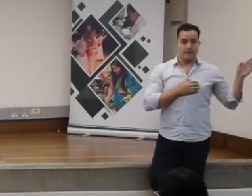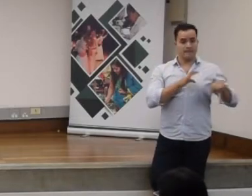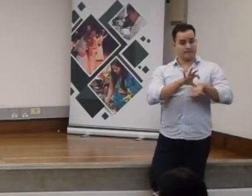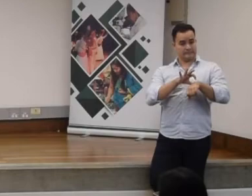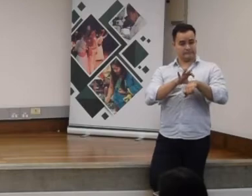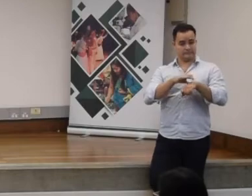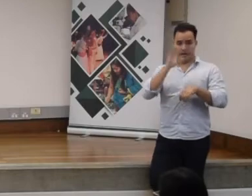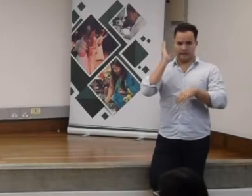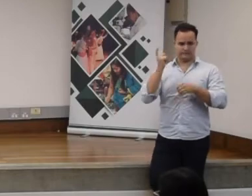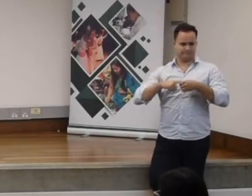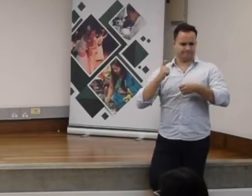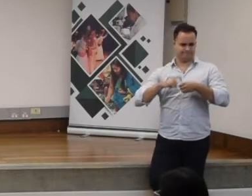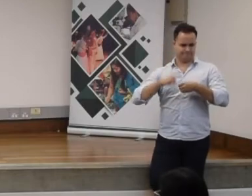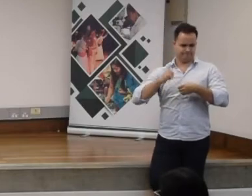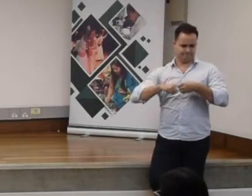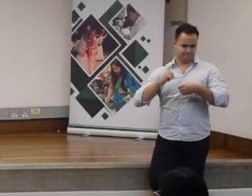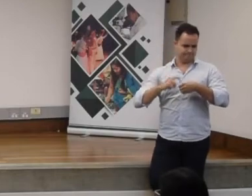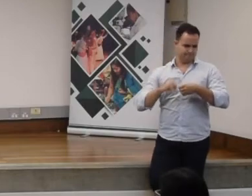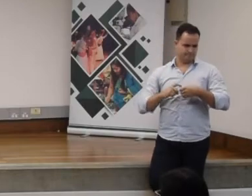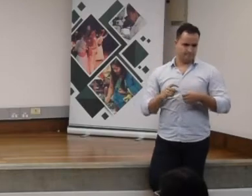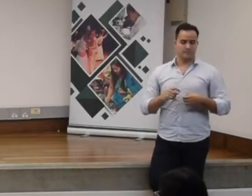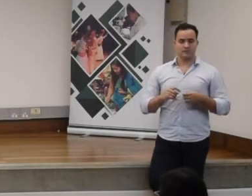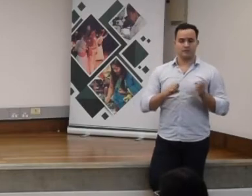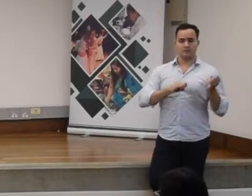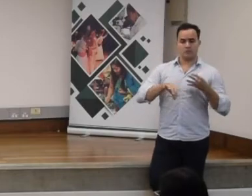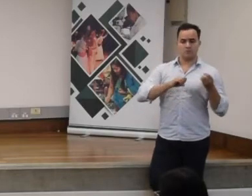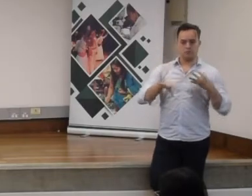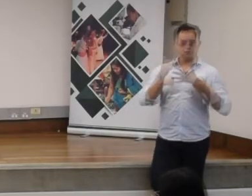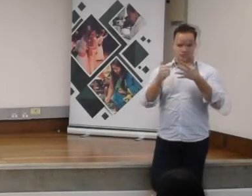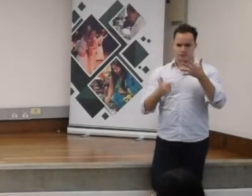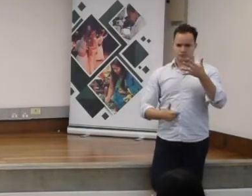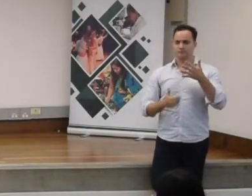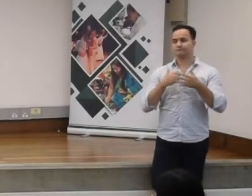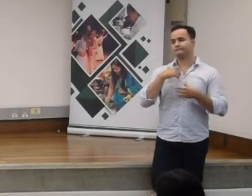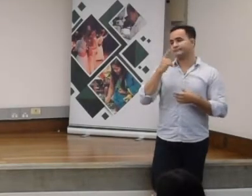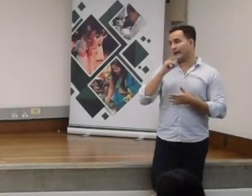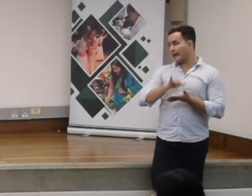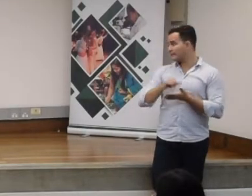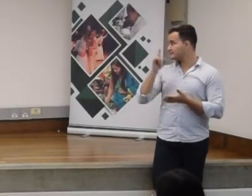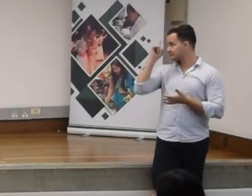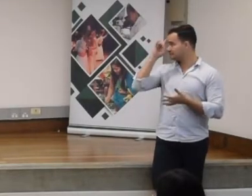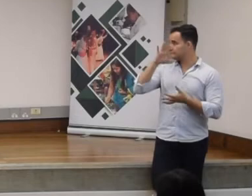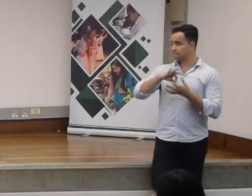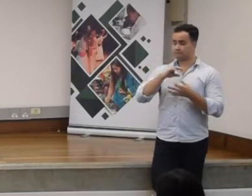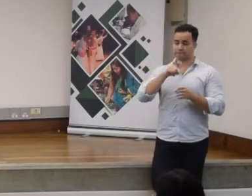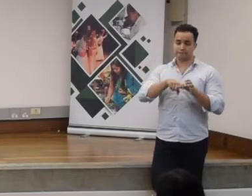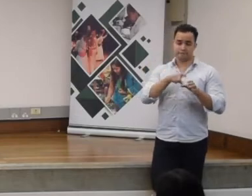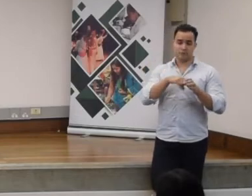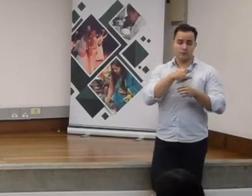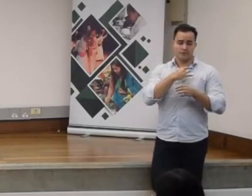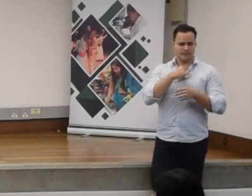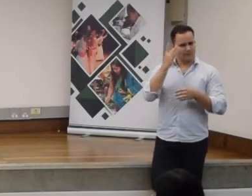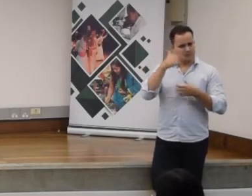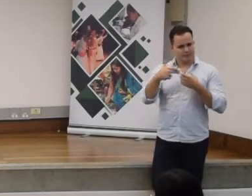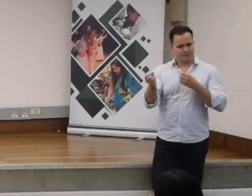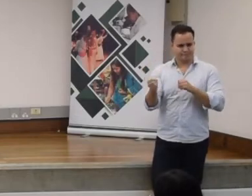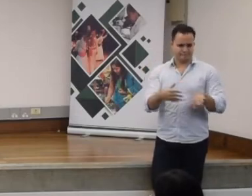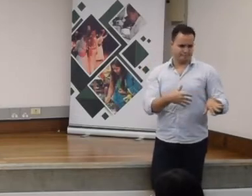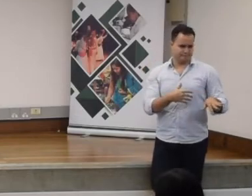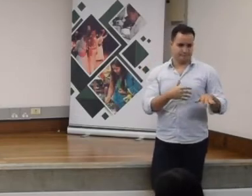mayor demanda en la Universidad de Antioquia, tiene una deserción precoz del 9%, temprana universidad. Las cifras de deserción siguen siendo